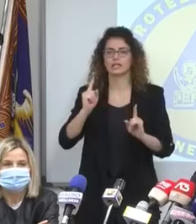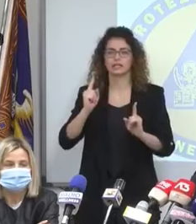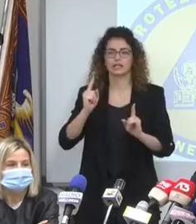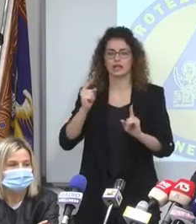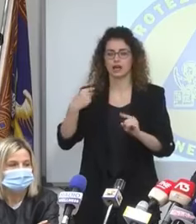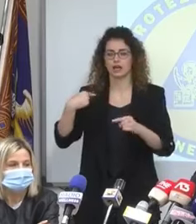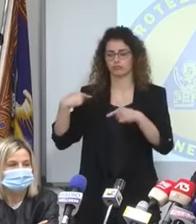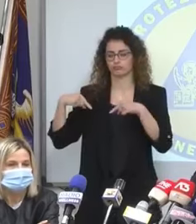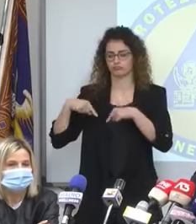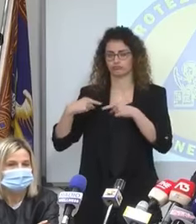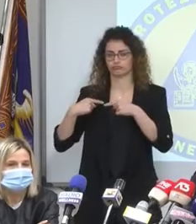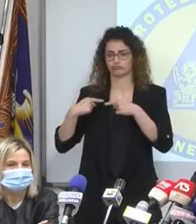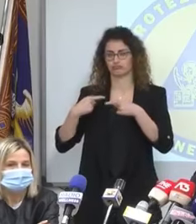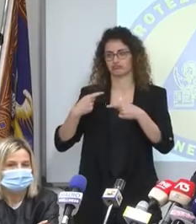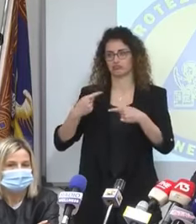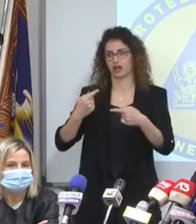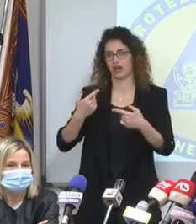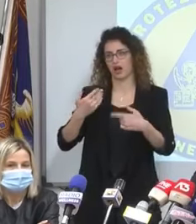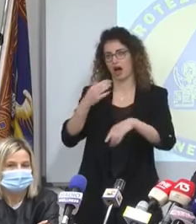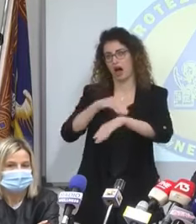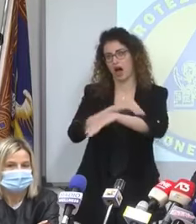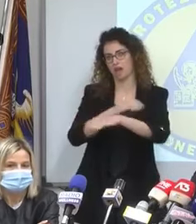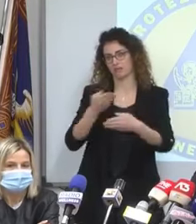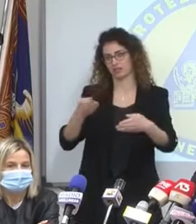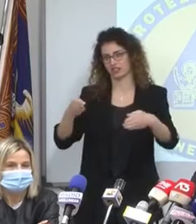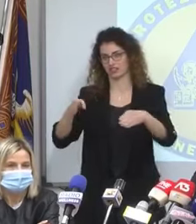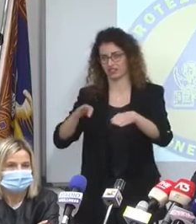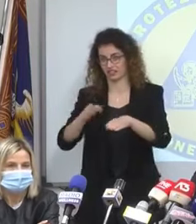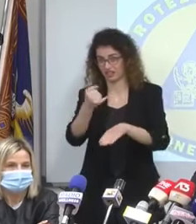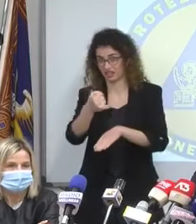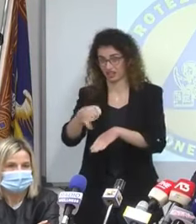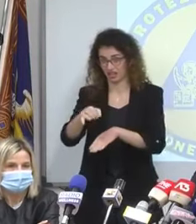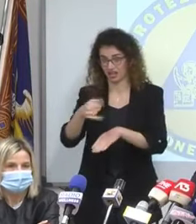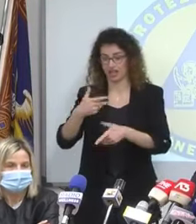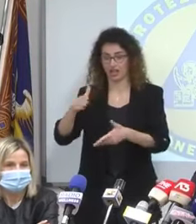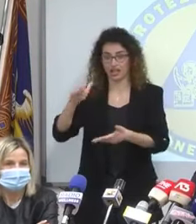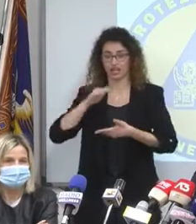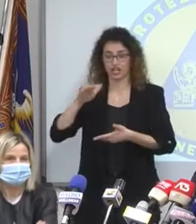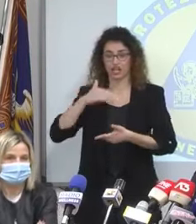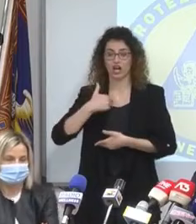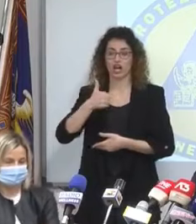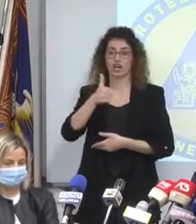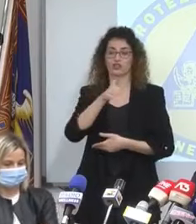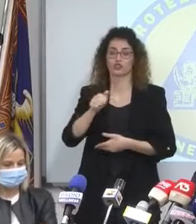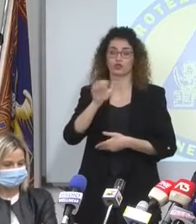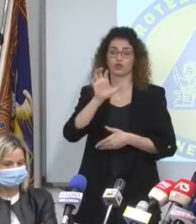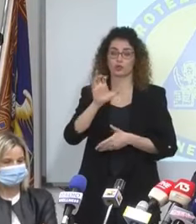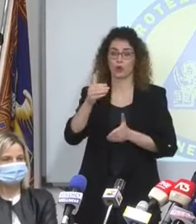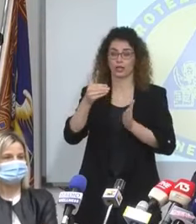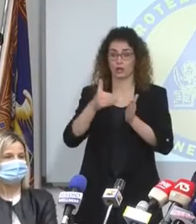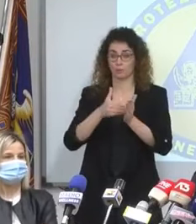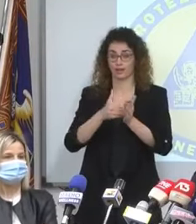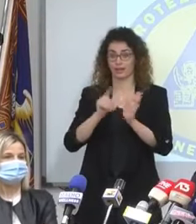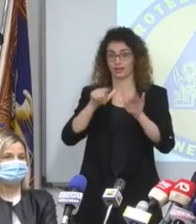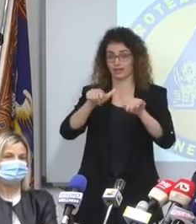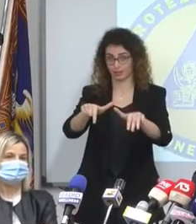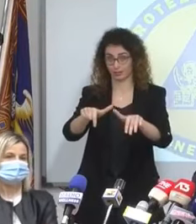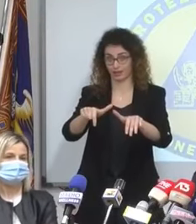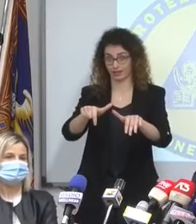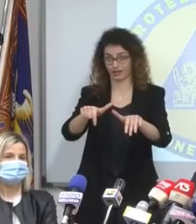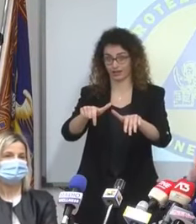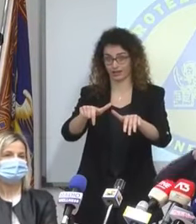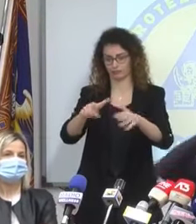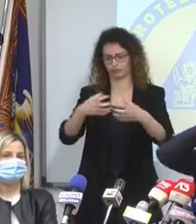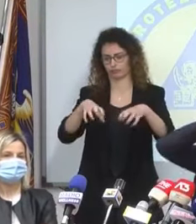mediamente da qui a fine aprile mediamente 150.000 vaccini alla settimana distribuiti sui tre,